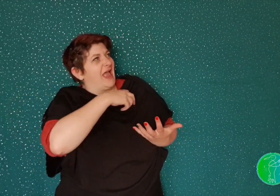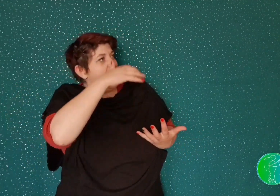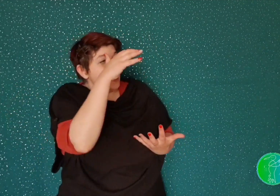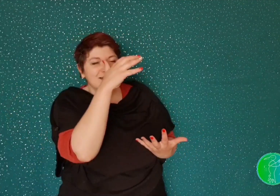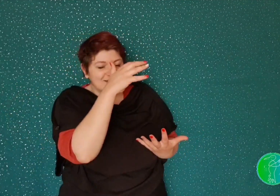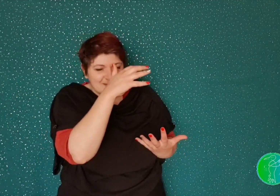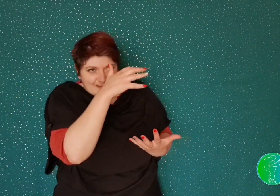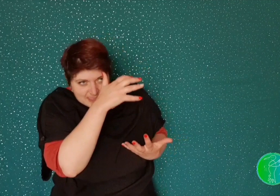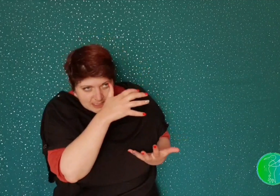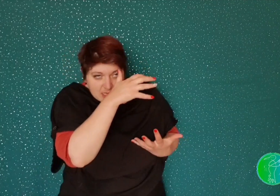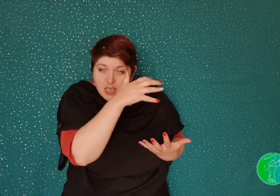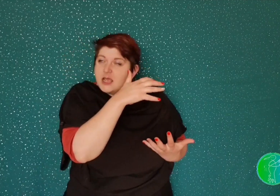Enfin, dit la belette,